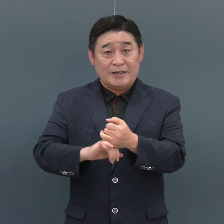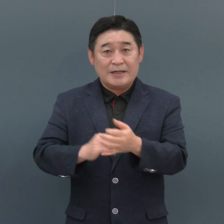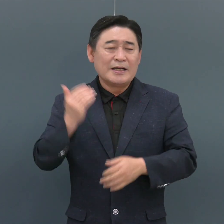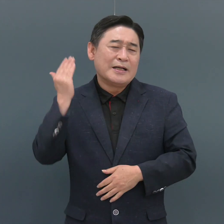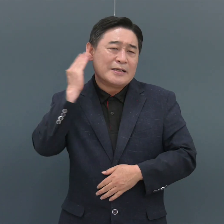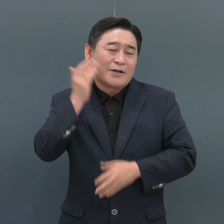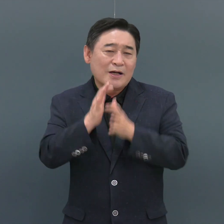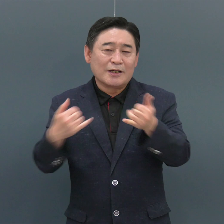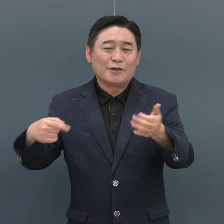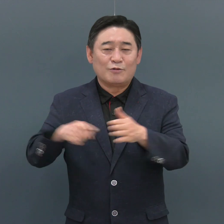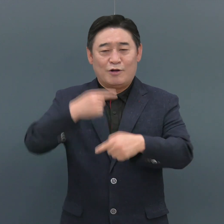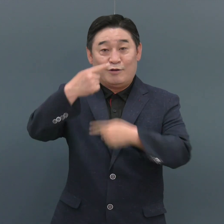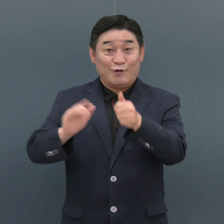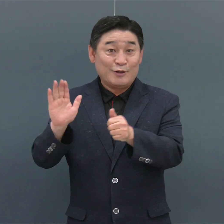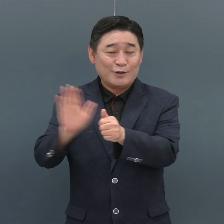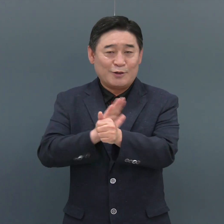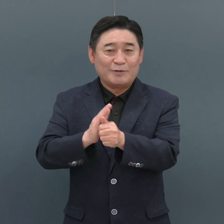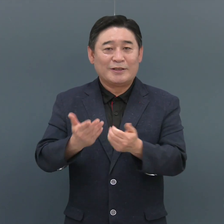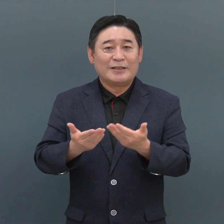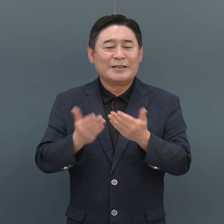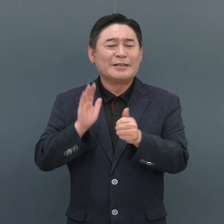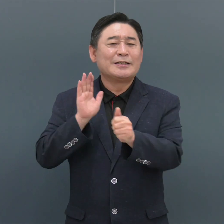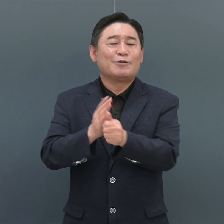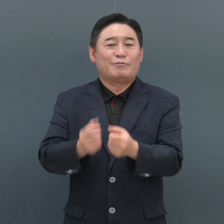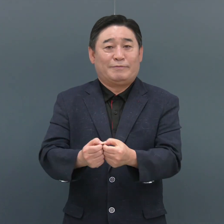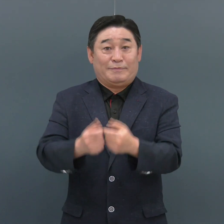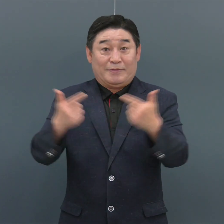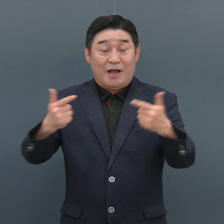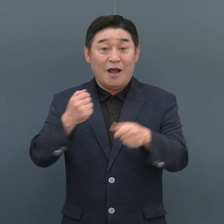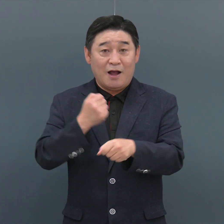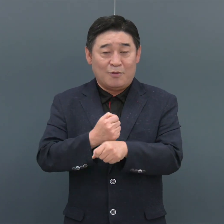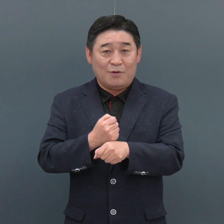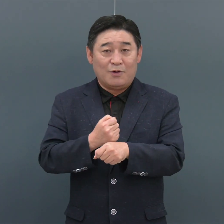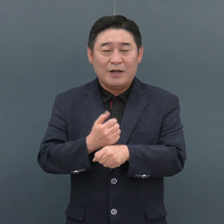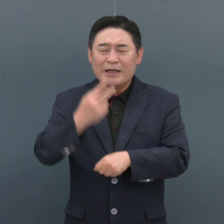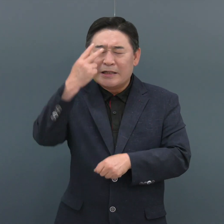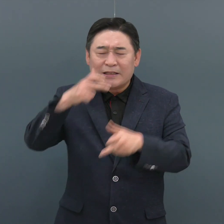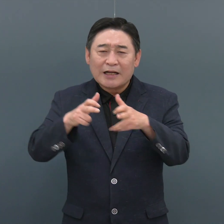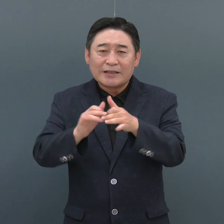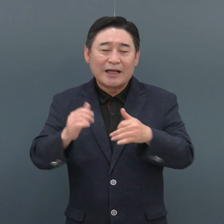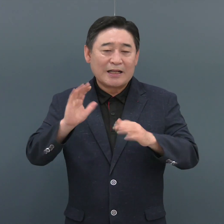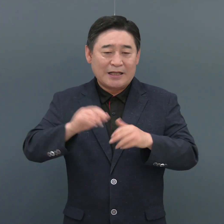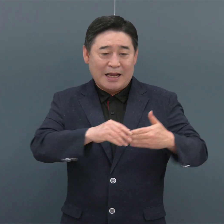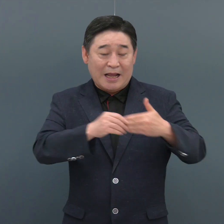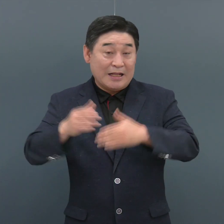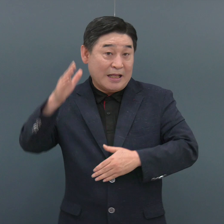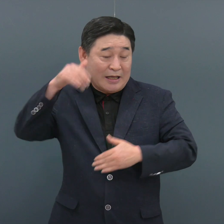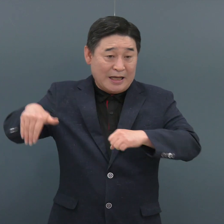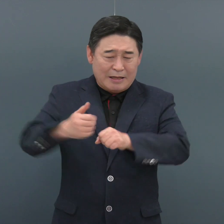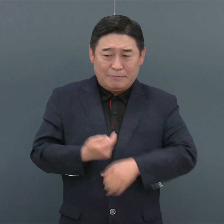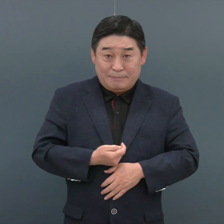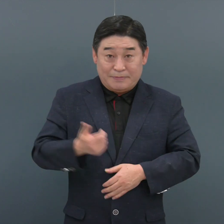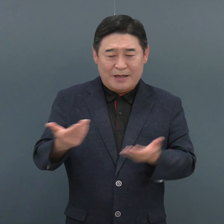청각장애인을 위한 수어 서비스 지원을 적극 확대하고 시각장애인 안내견의 출입을 거부하는 일이 발생하지